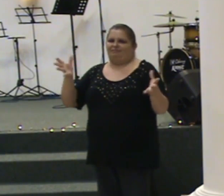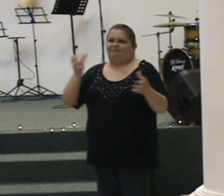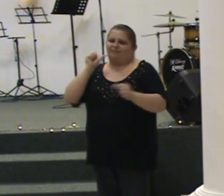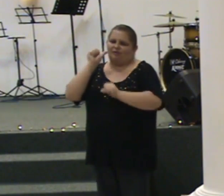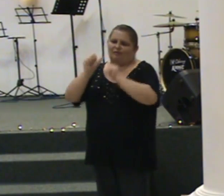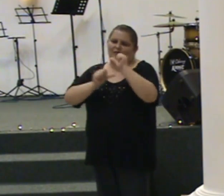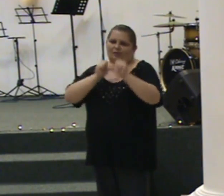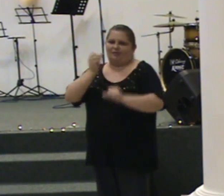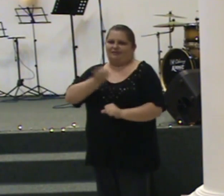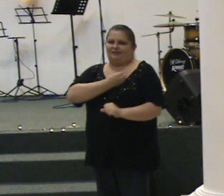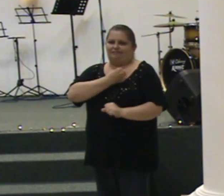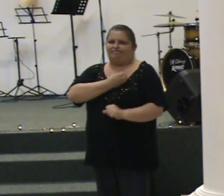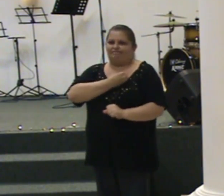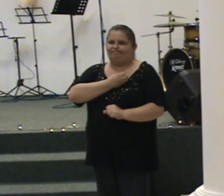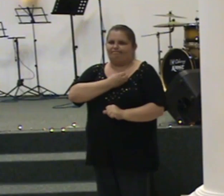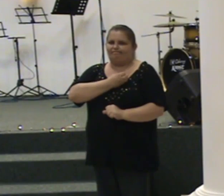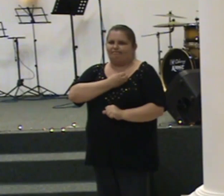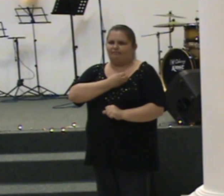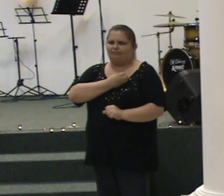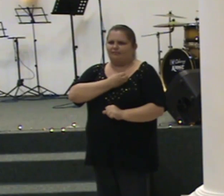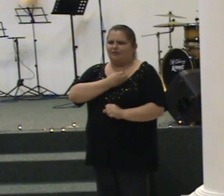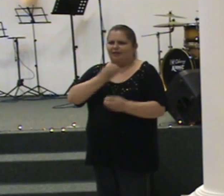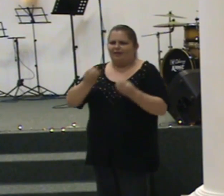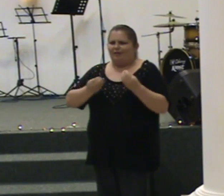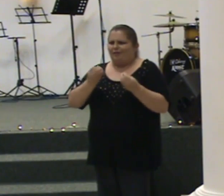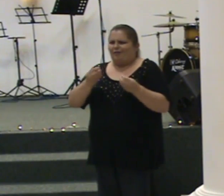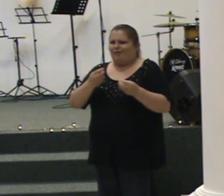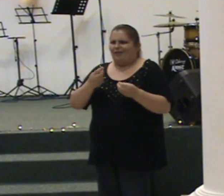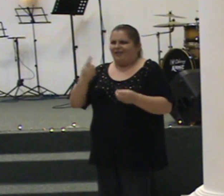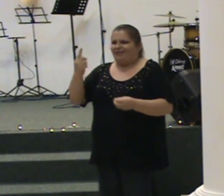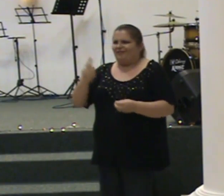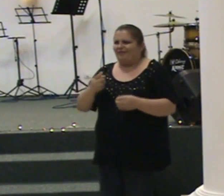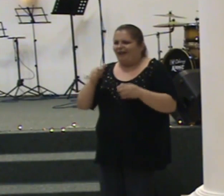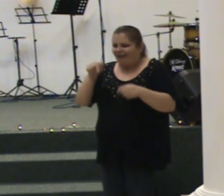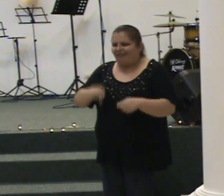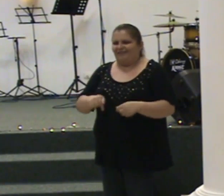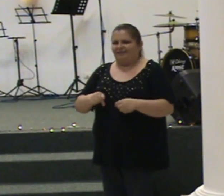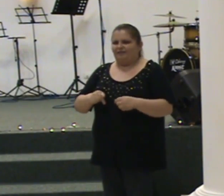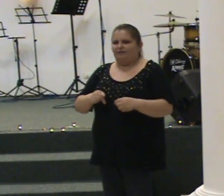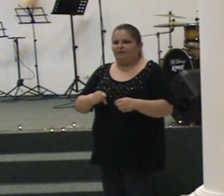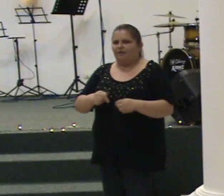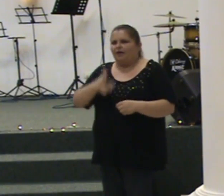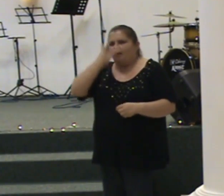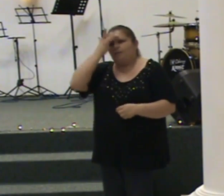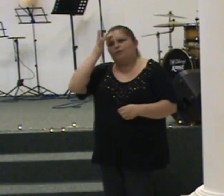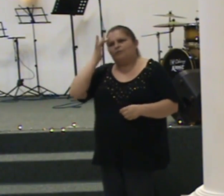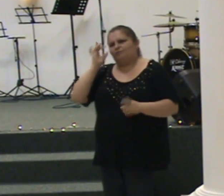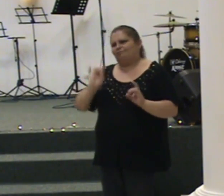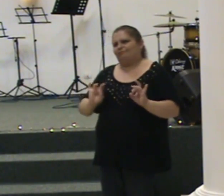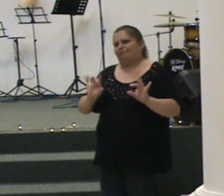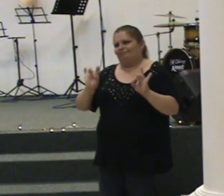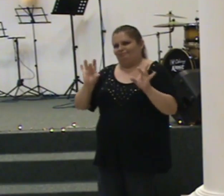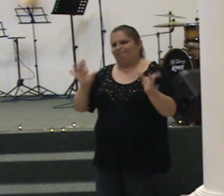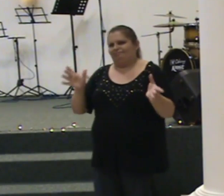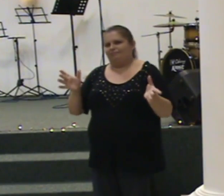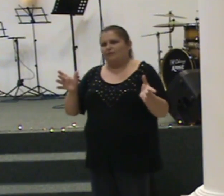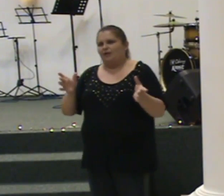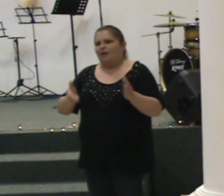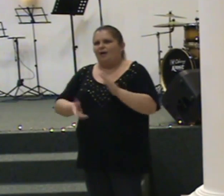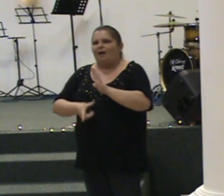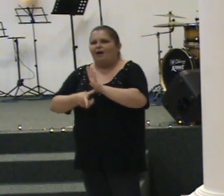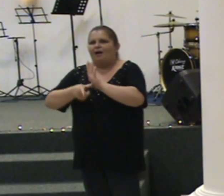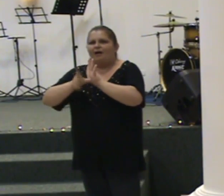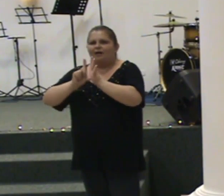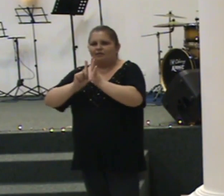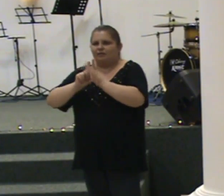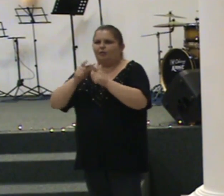né? A condição dela estar conosco de novo. Ela é uma pessoa que, antes de ter